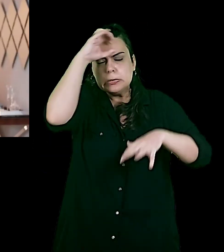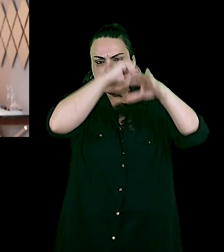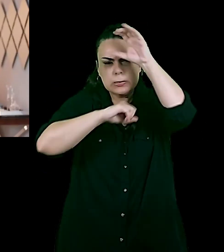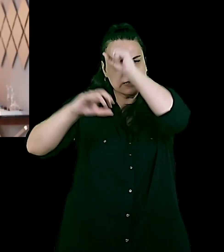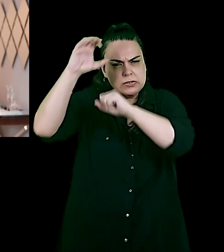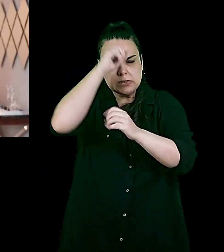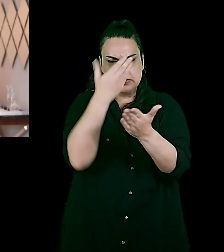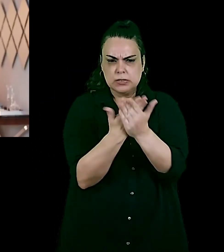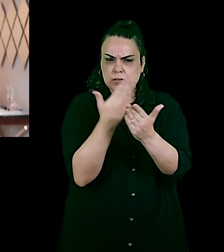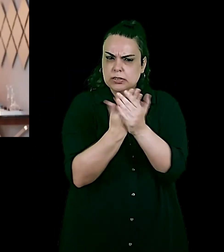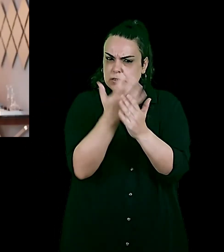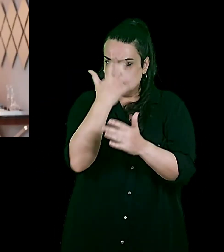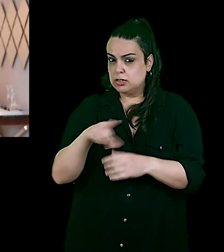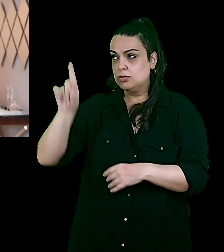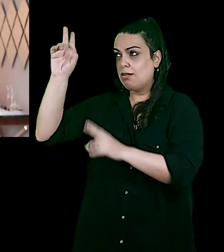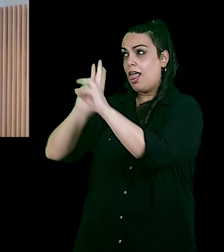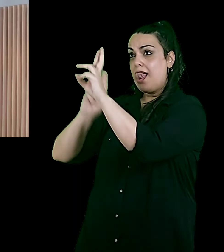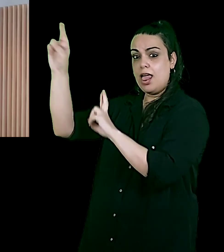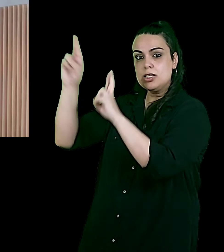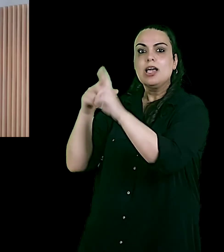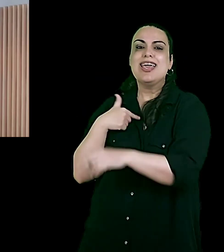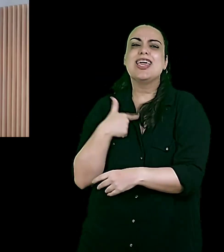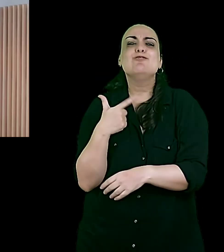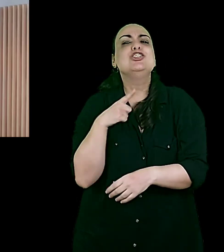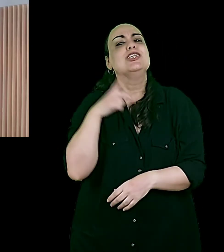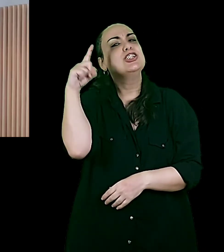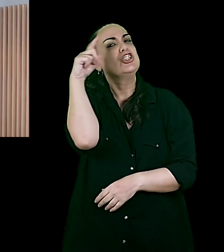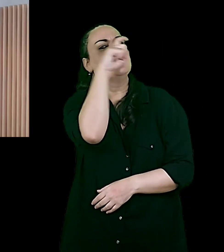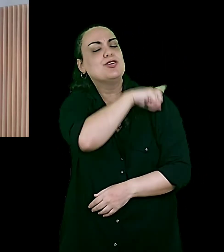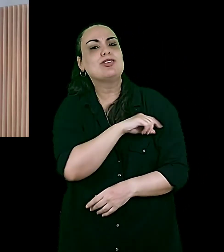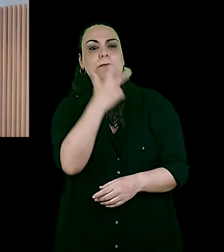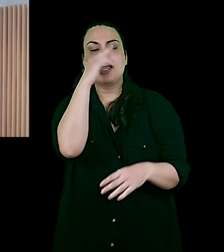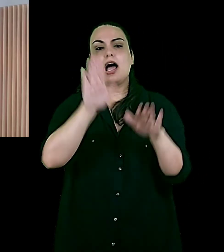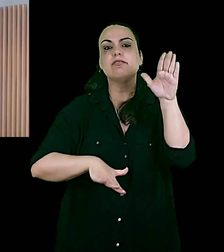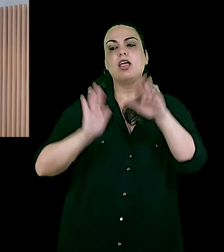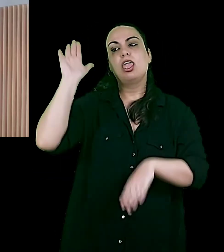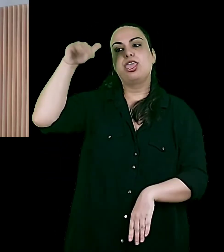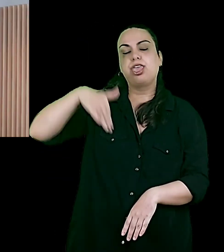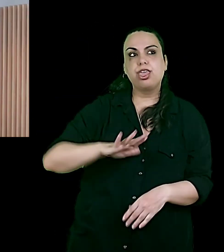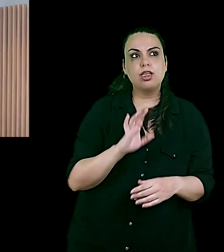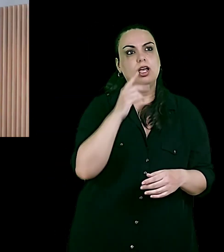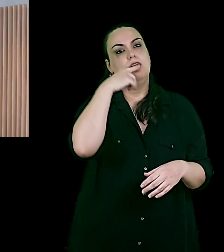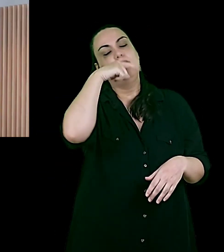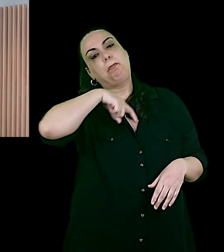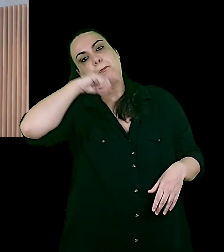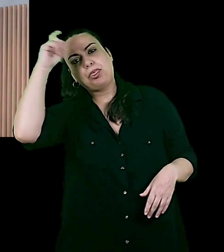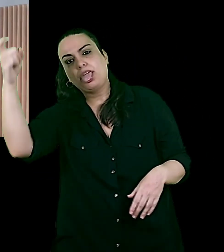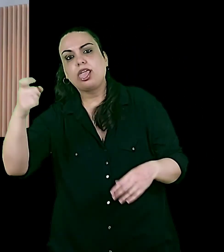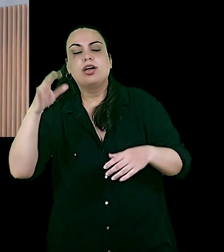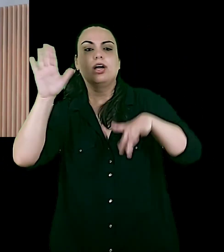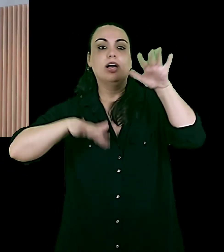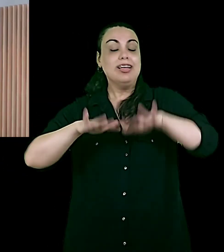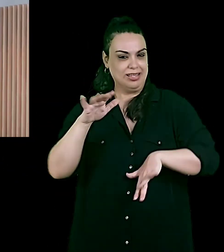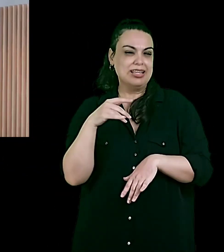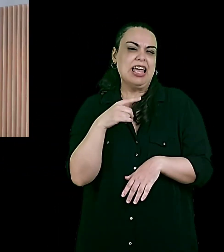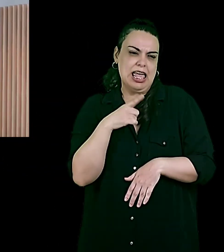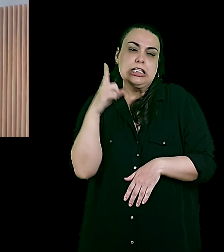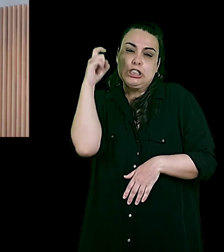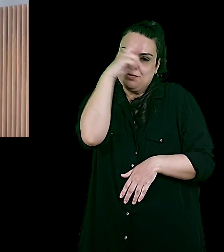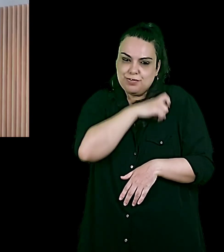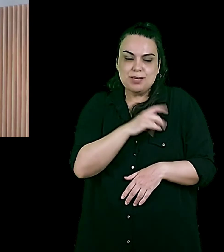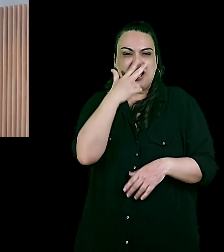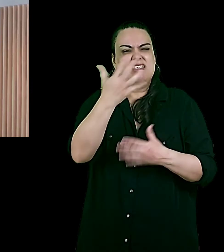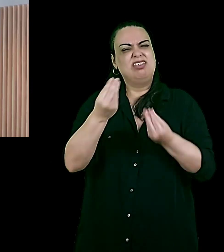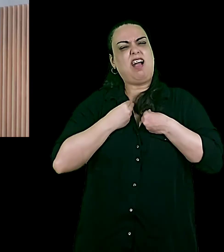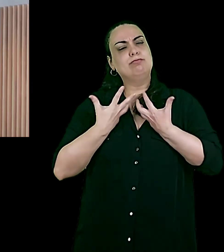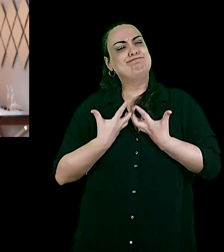estabelecer a disciplina do método devocional. E isso gera na gente uma culpa e uma frustração muito grande. Eu sei que muitas pessoas se identificam com o